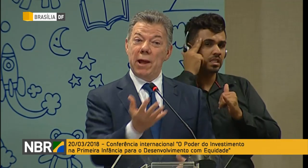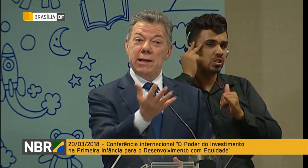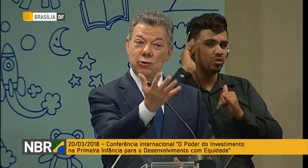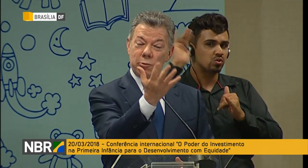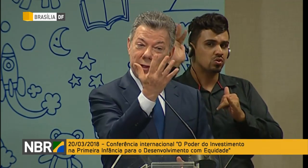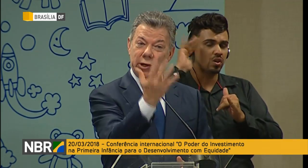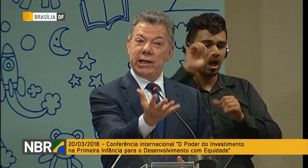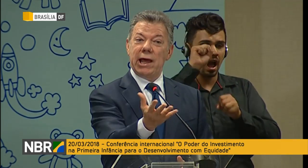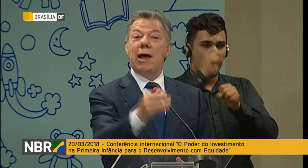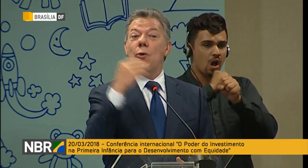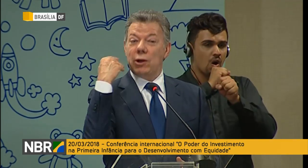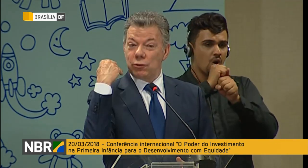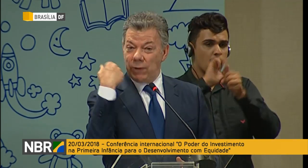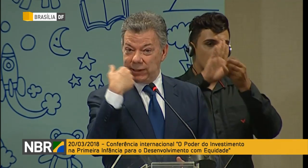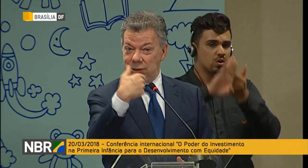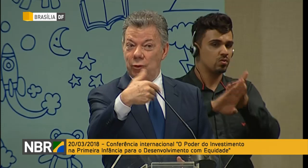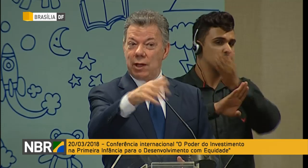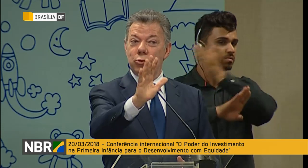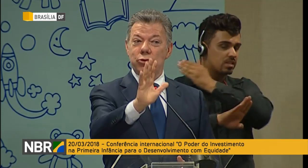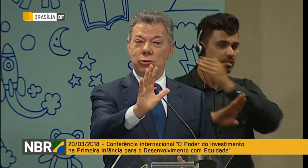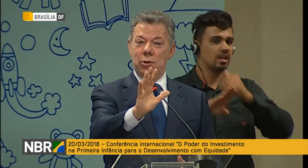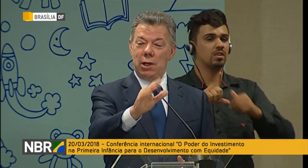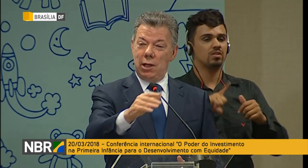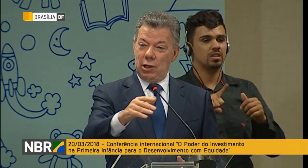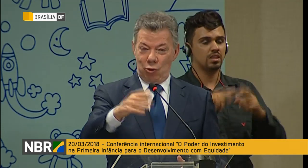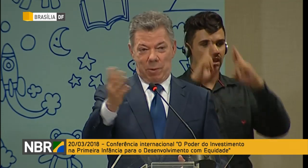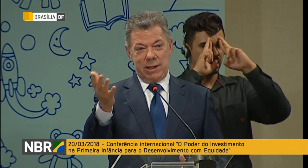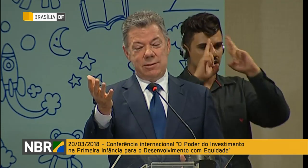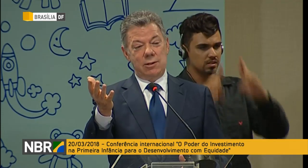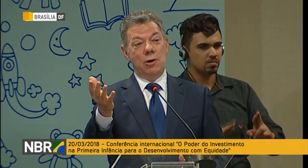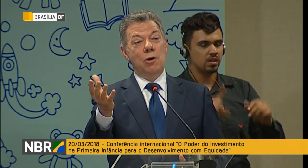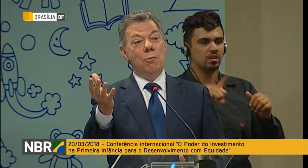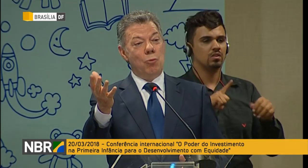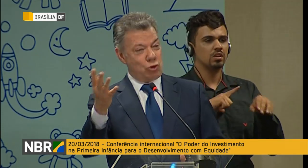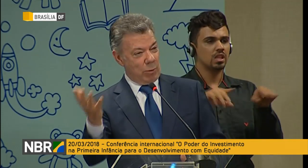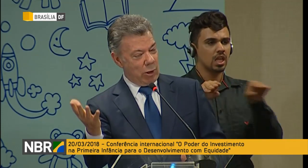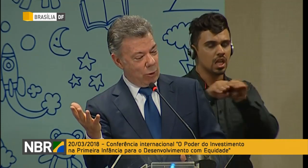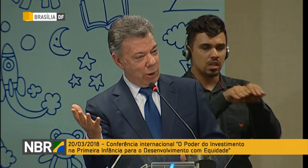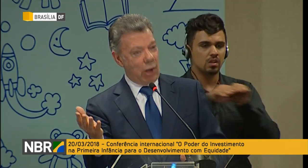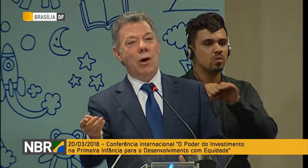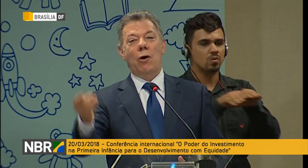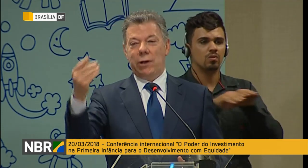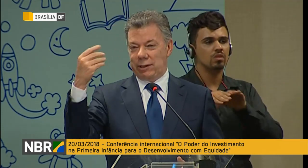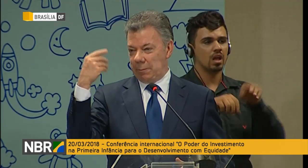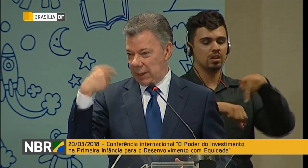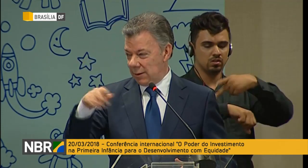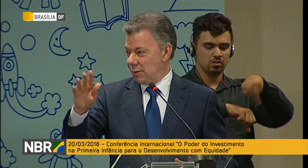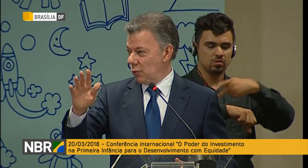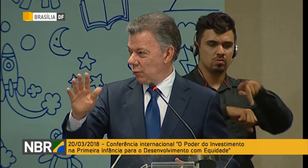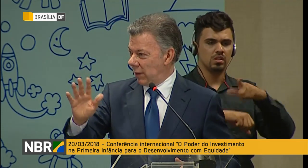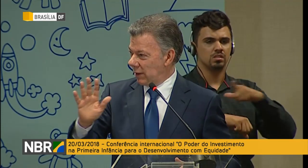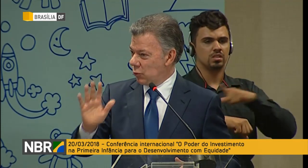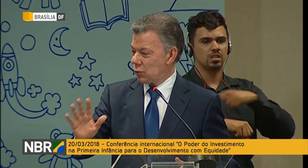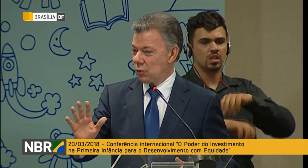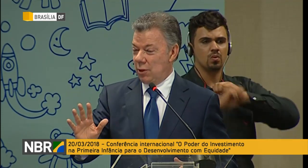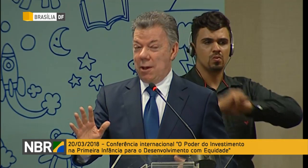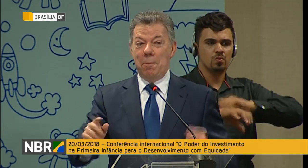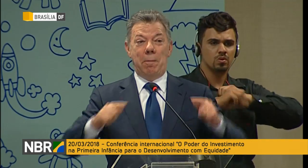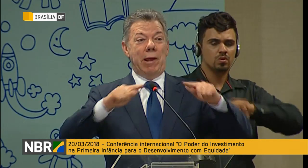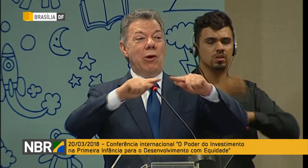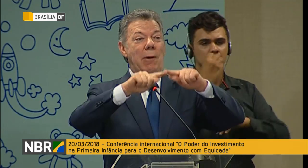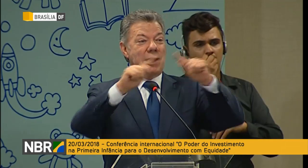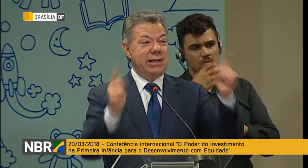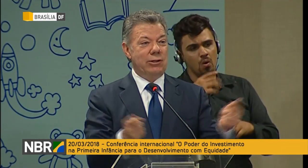em paz, um país com maior equidade, ainda que nos falte muito ainda por fazer, e um país muito muito melhor educado, ainda que nos falta,